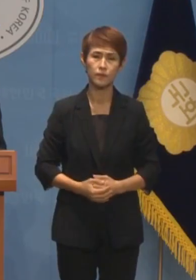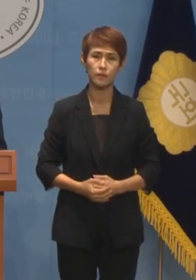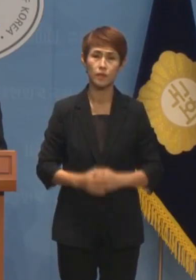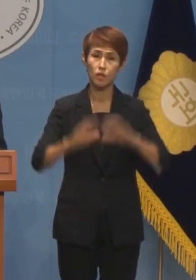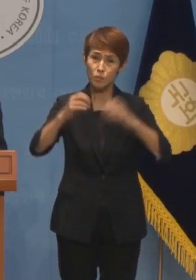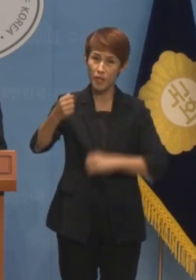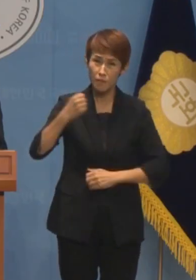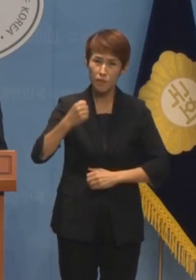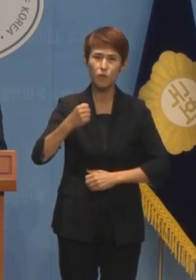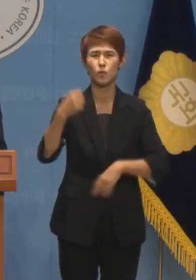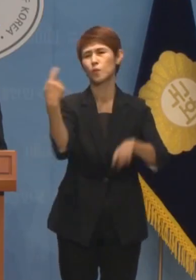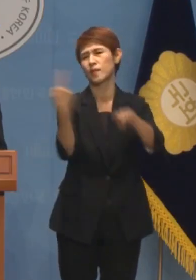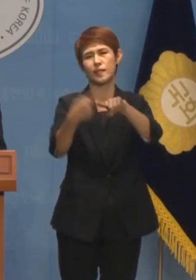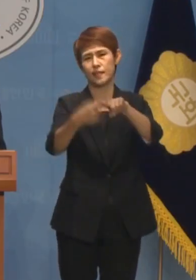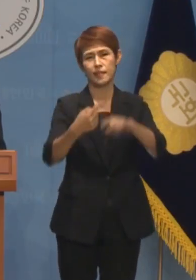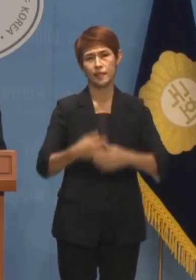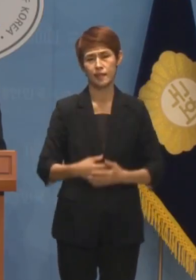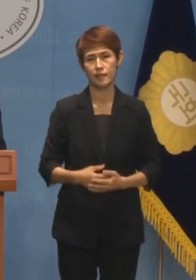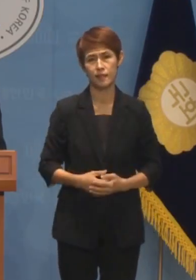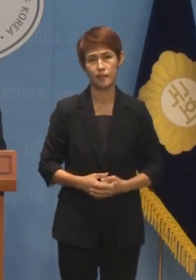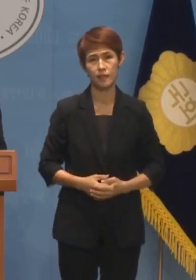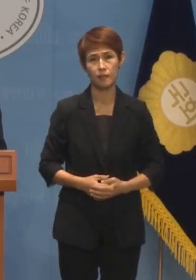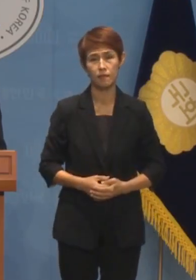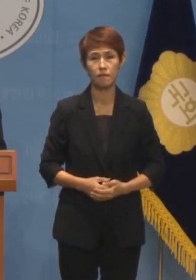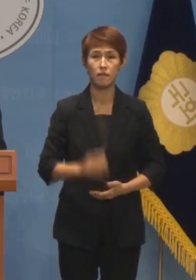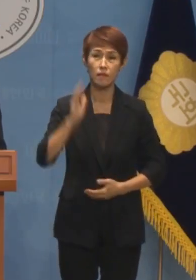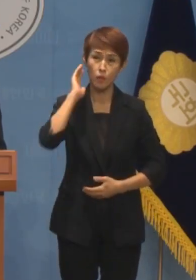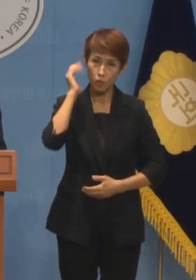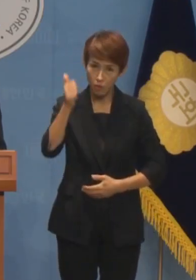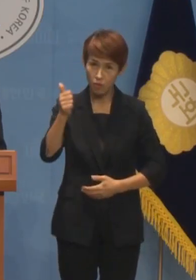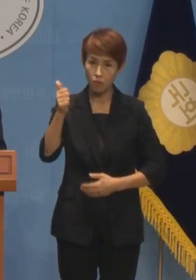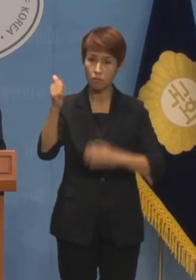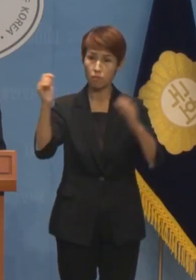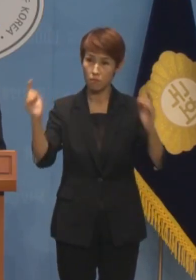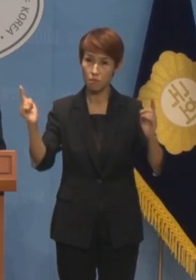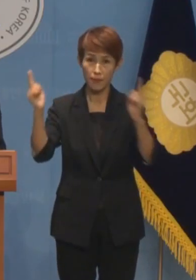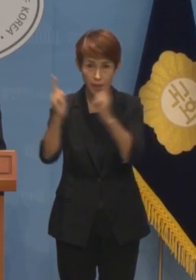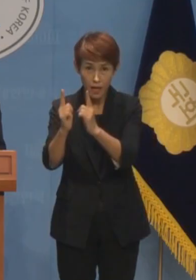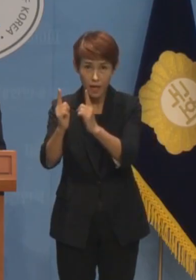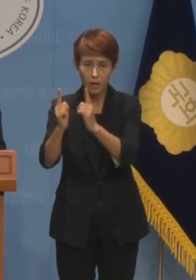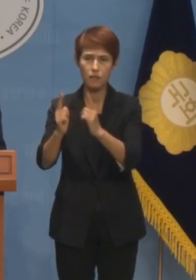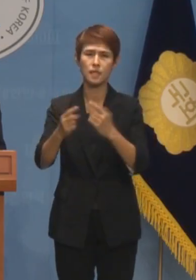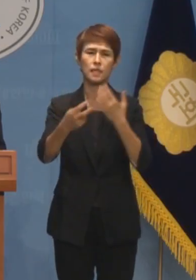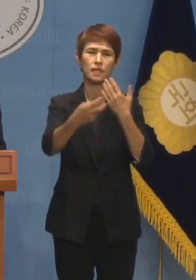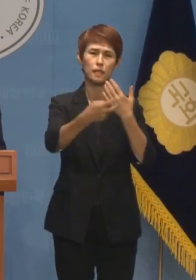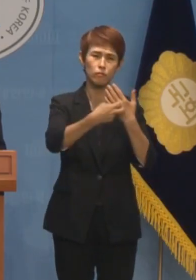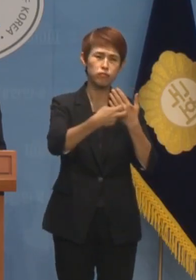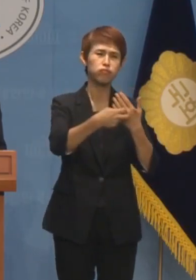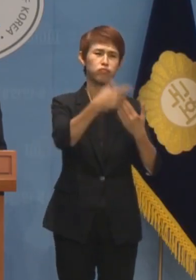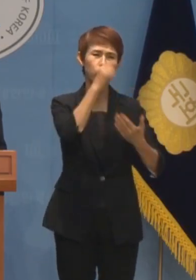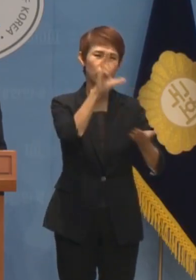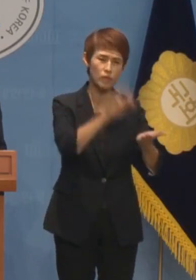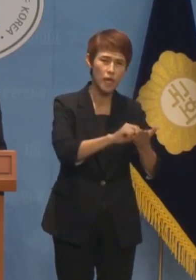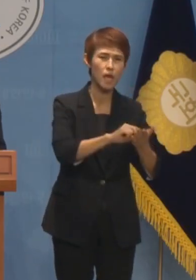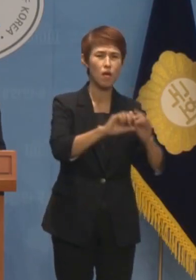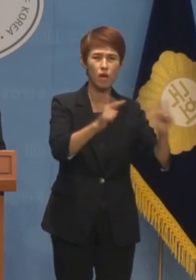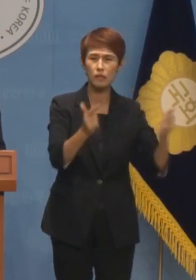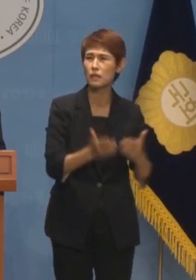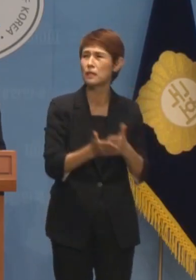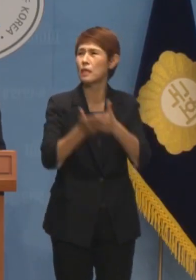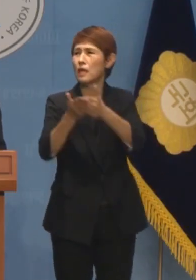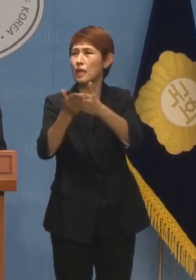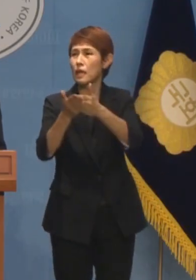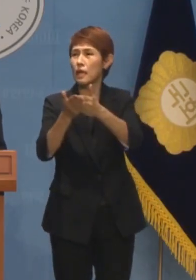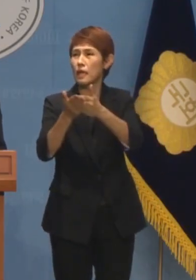국민의힘도 마찬가지입니다. 대통령을 만나 의료 대란에 대한 제대로 된 고언을 전하지도